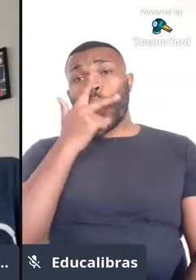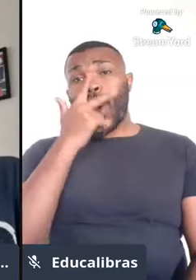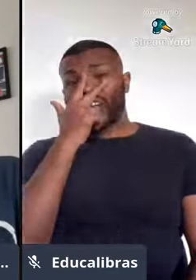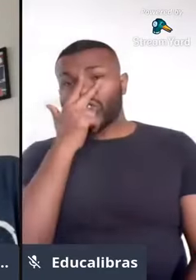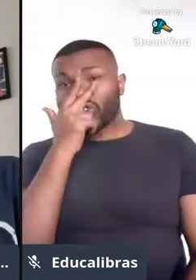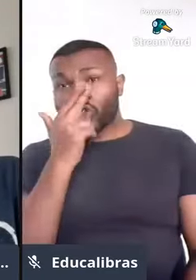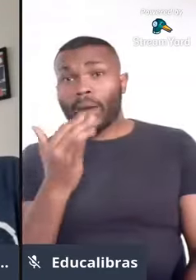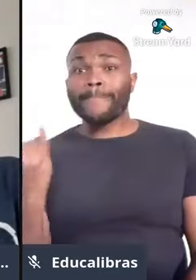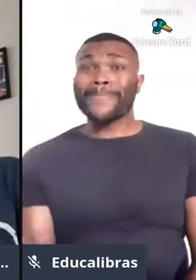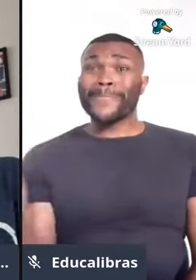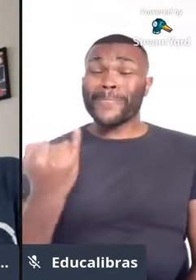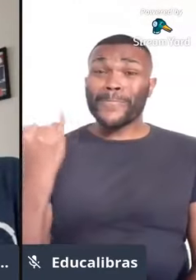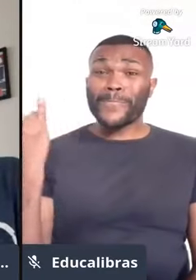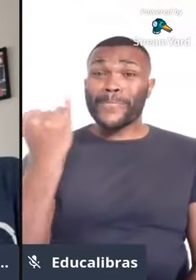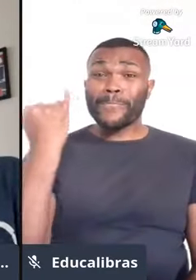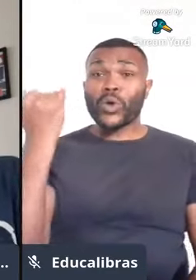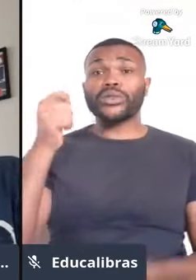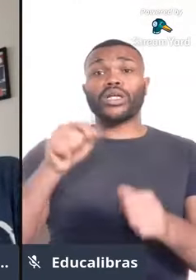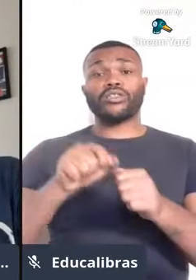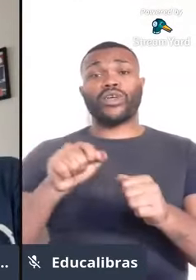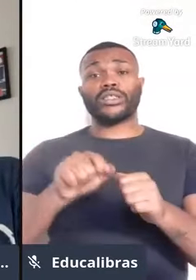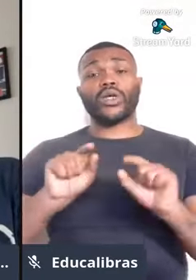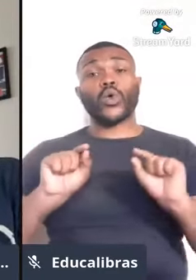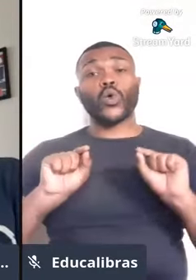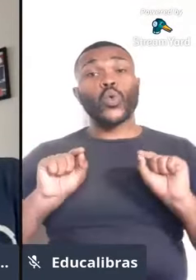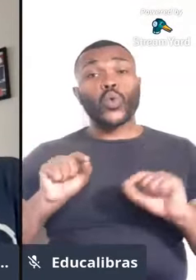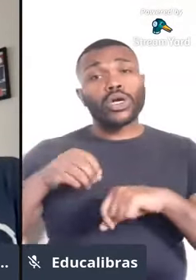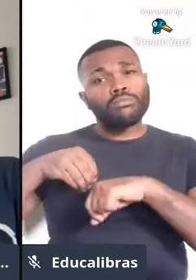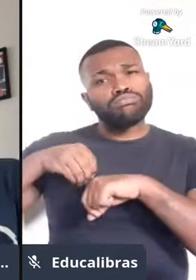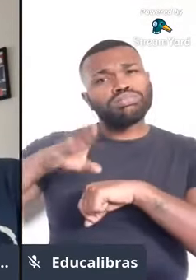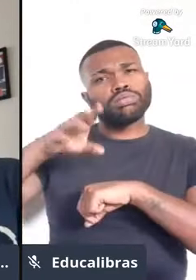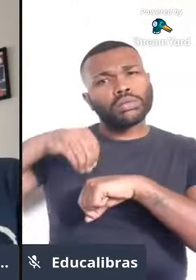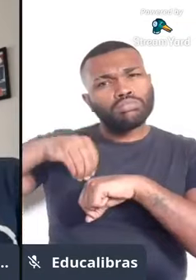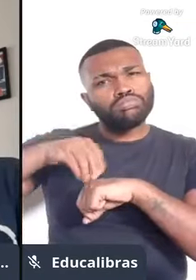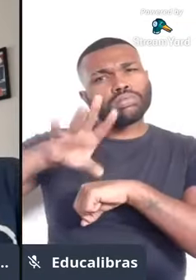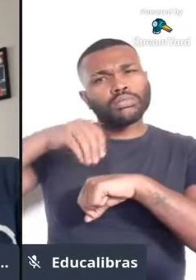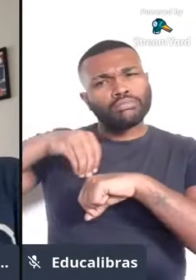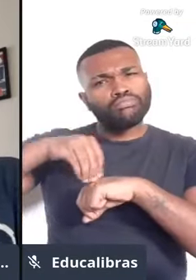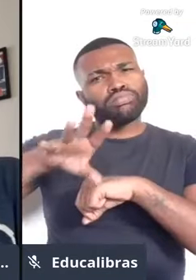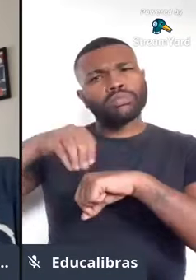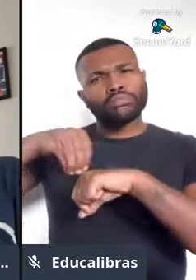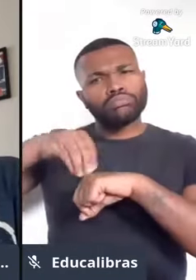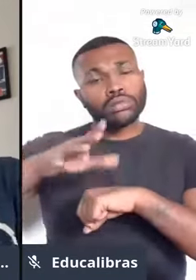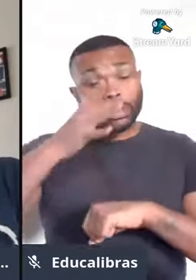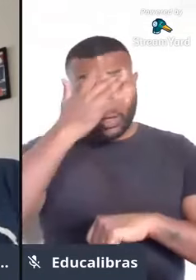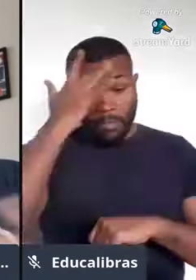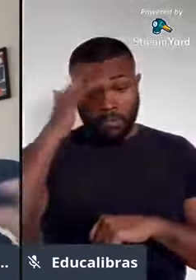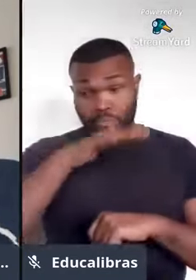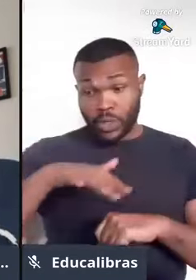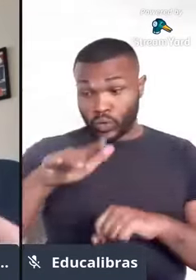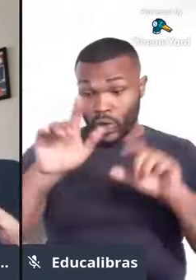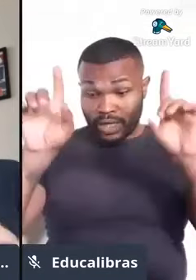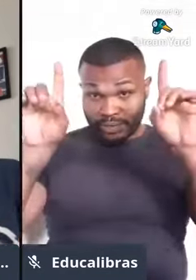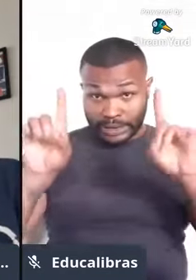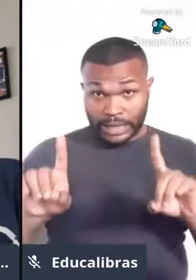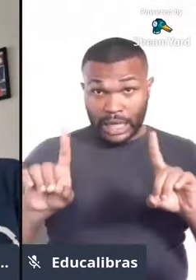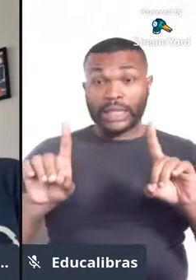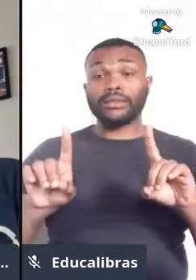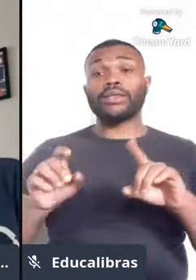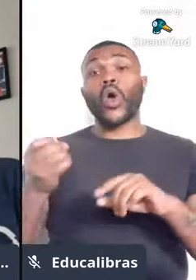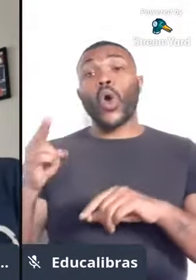fazer? O que era fundamental fazer era dar orientação. Dar às pessoas com deficiência, às pessoas que cuidam, às